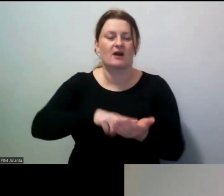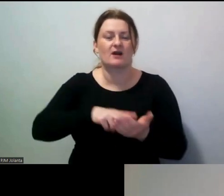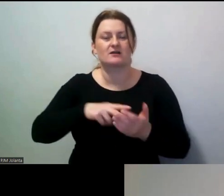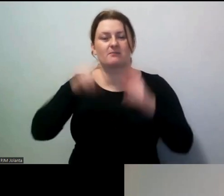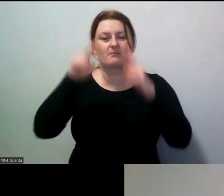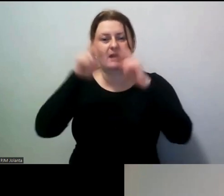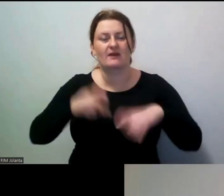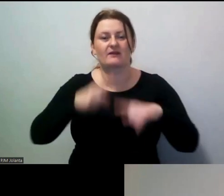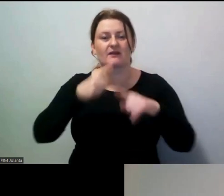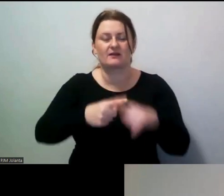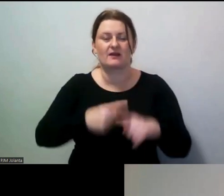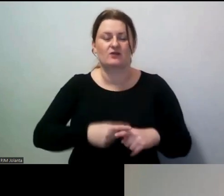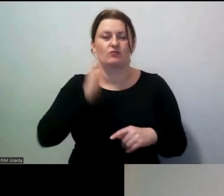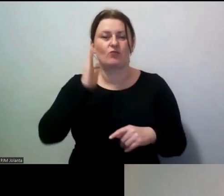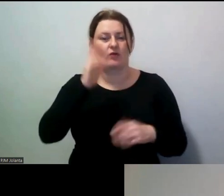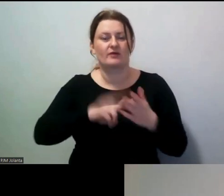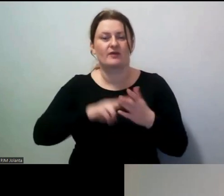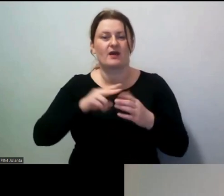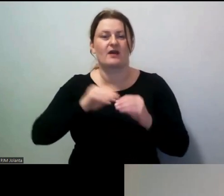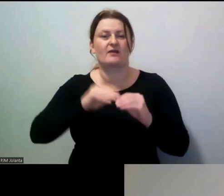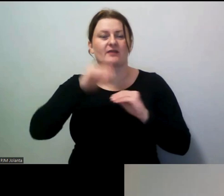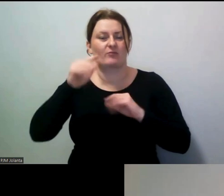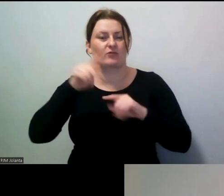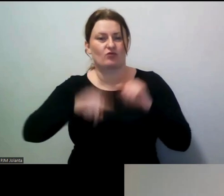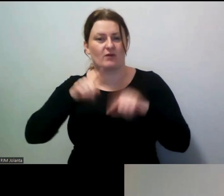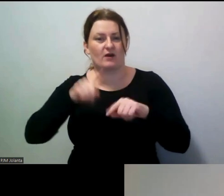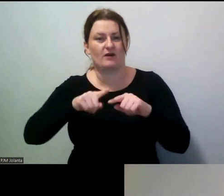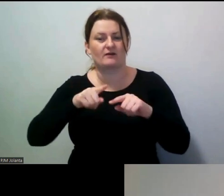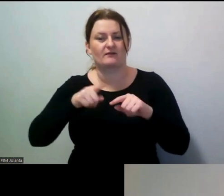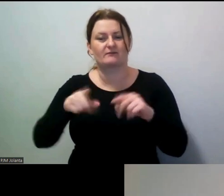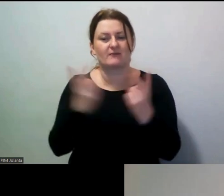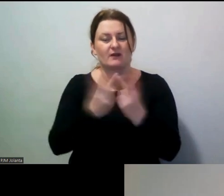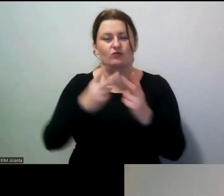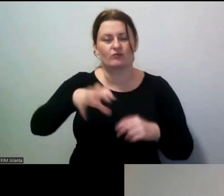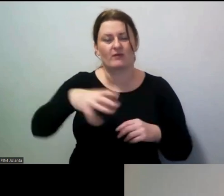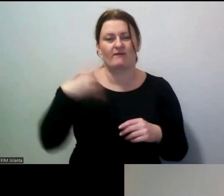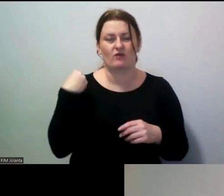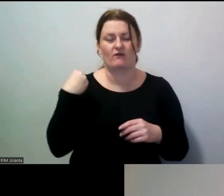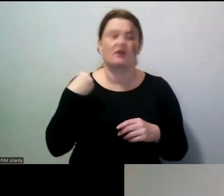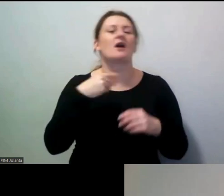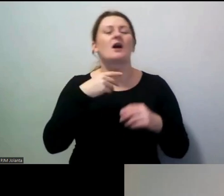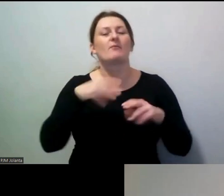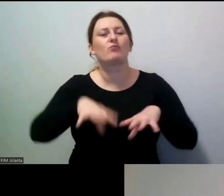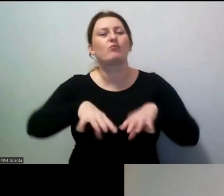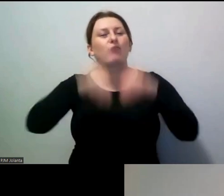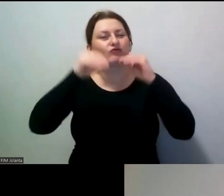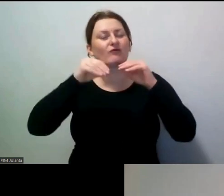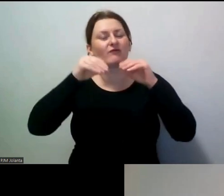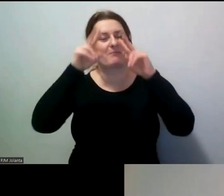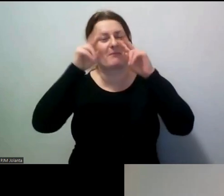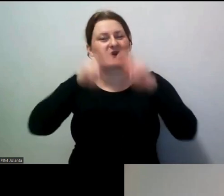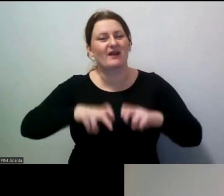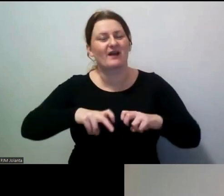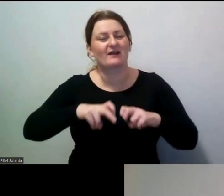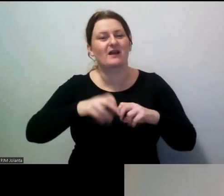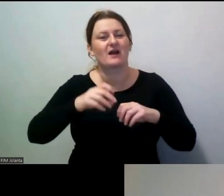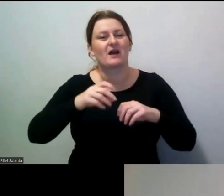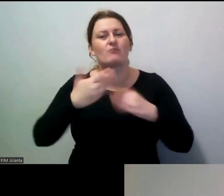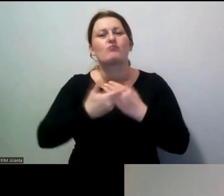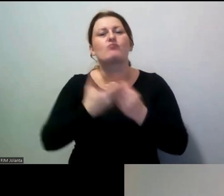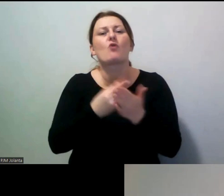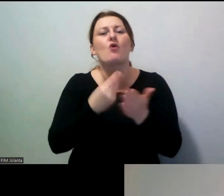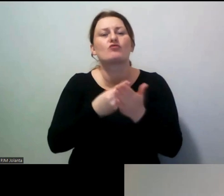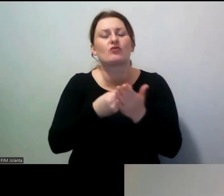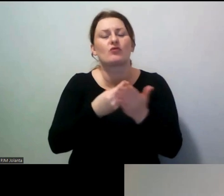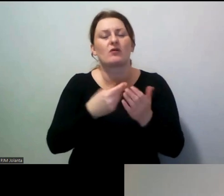tego testu już później na etapie normalizacji na tej samej grupie wiekowej. Natomiast pilotaż służył temu, by usunąć